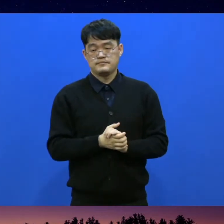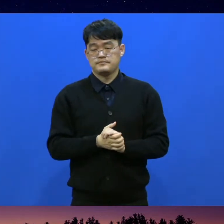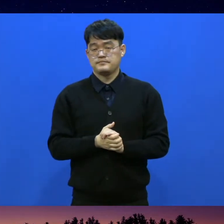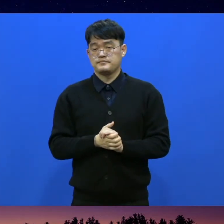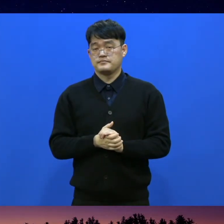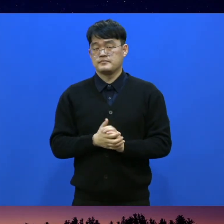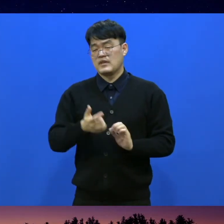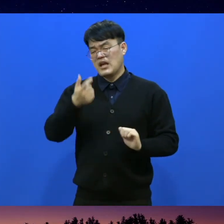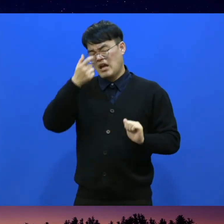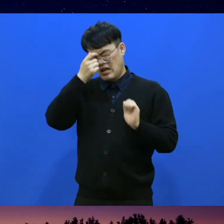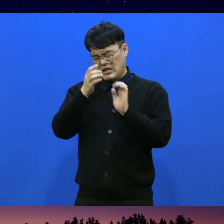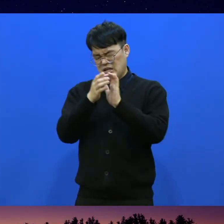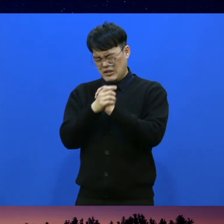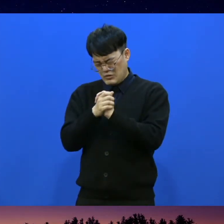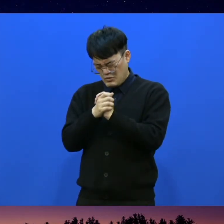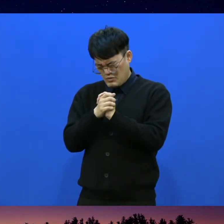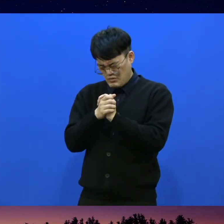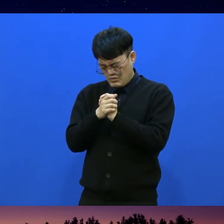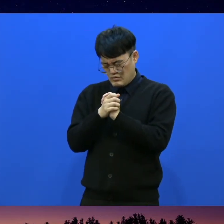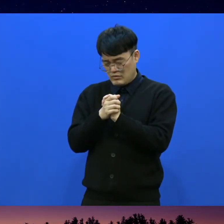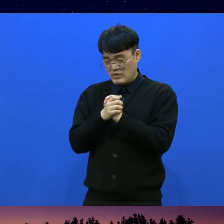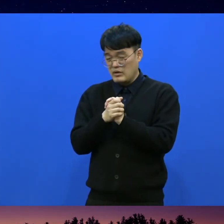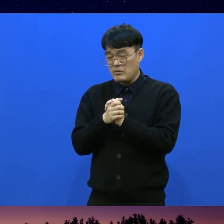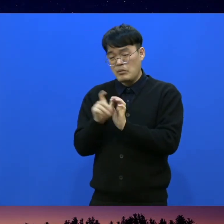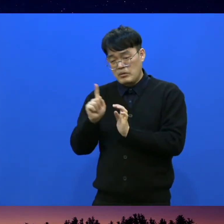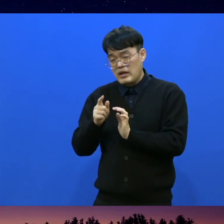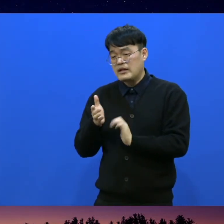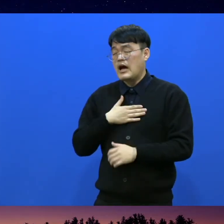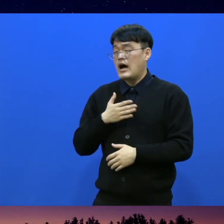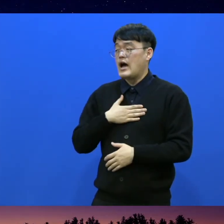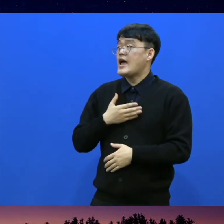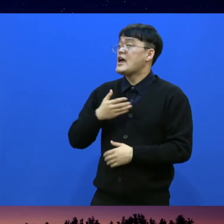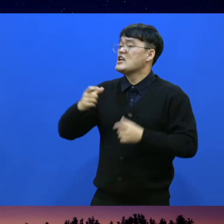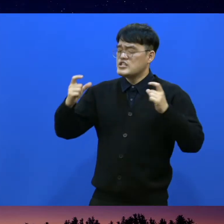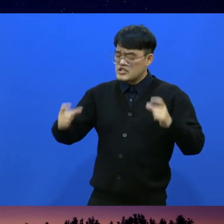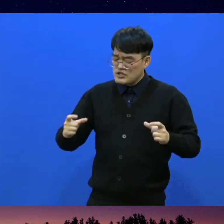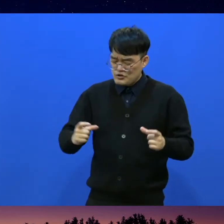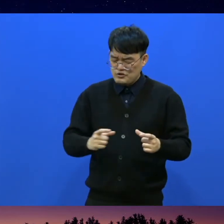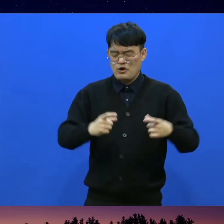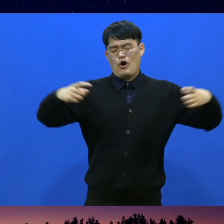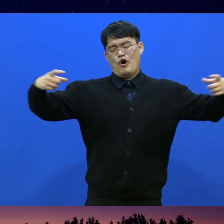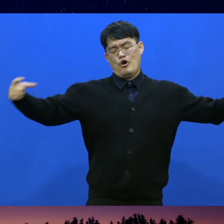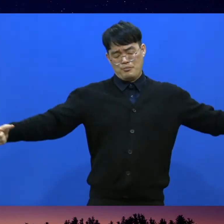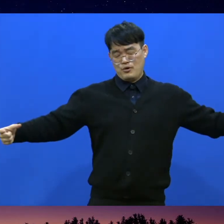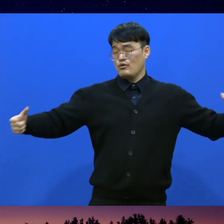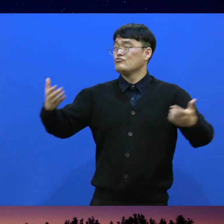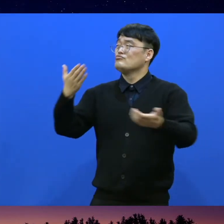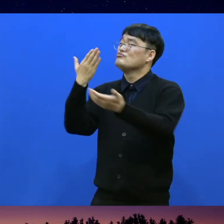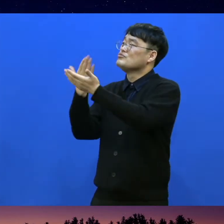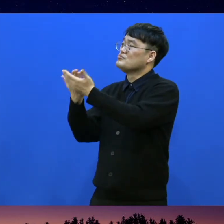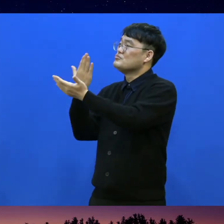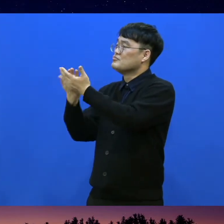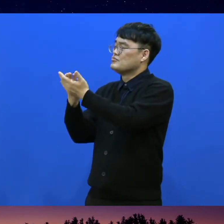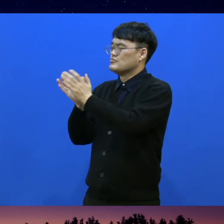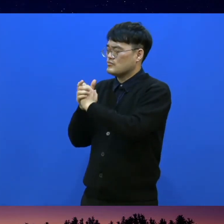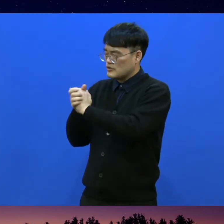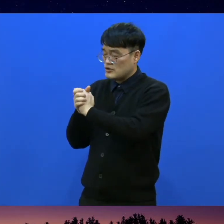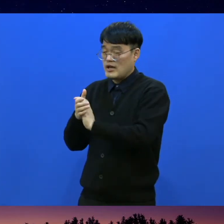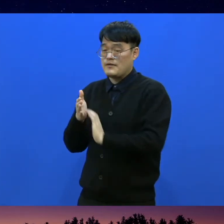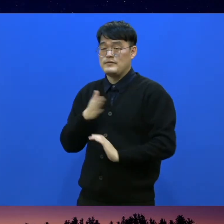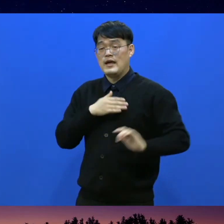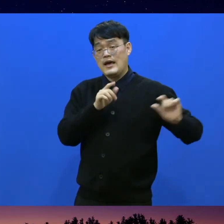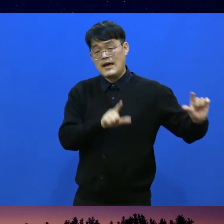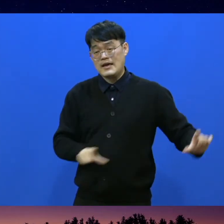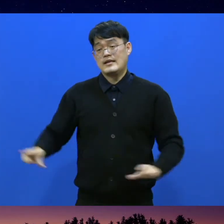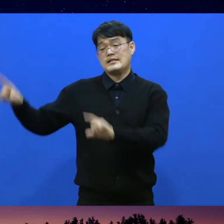기도의 스케일을 키우라는 거예요. 내게 복을 주시려 나의 지역을 넓혀 주십시오. 내